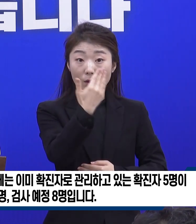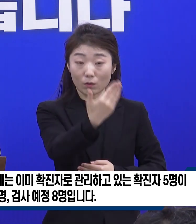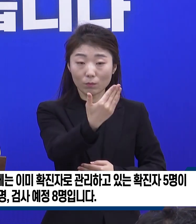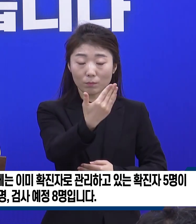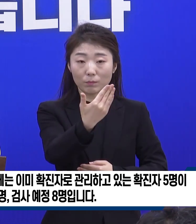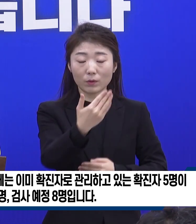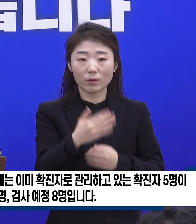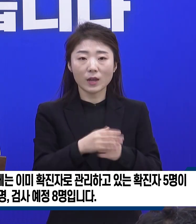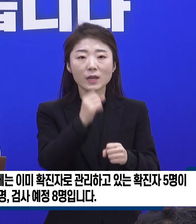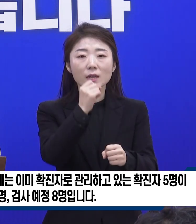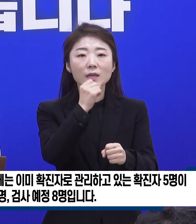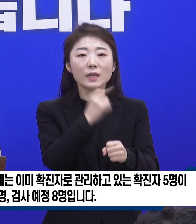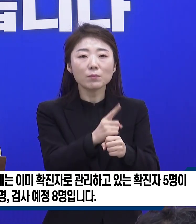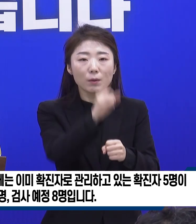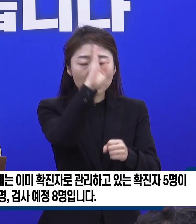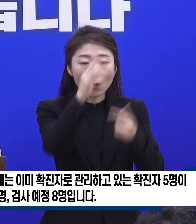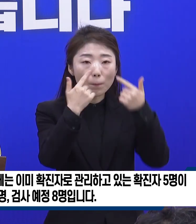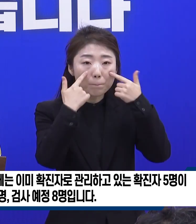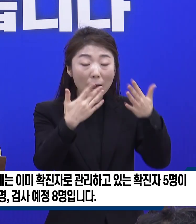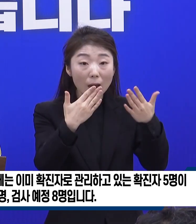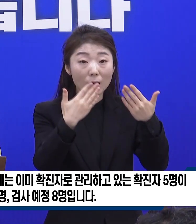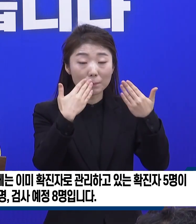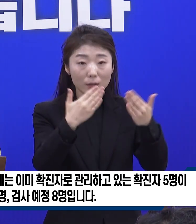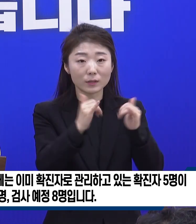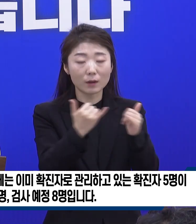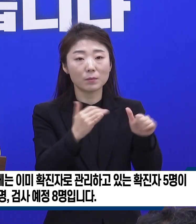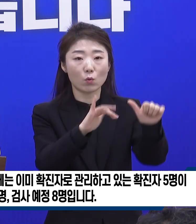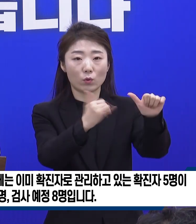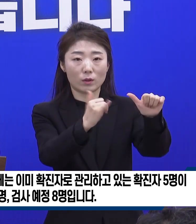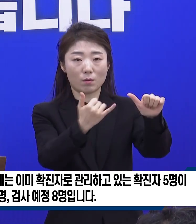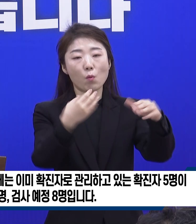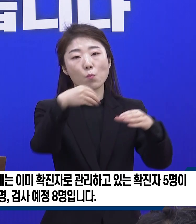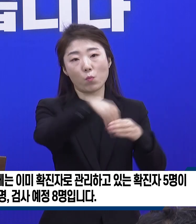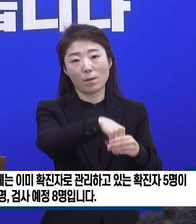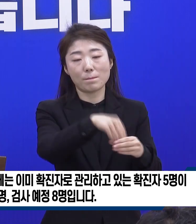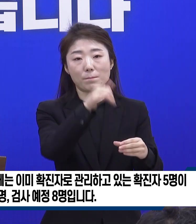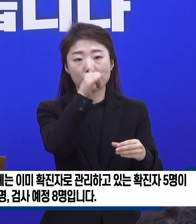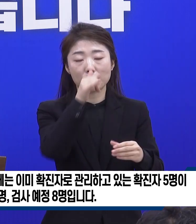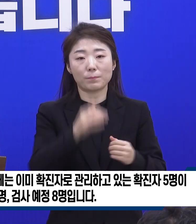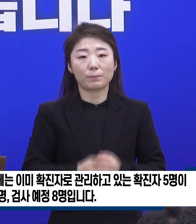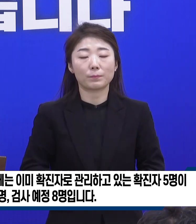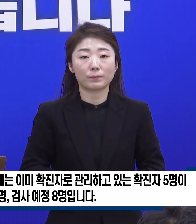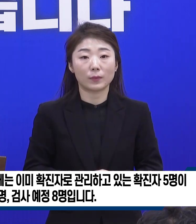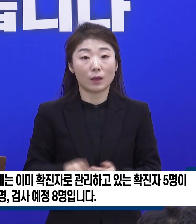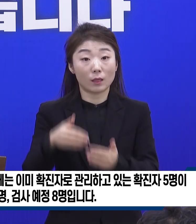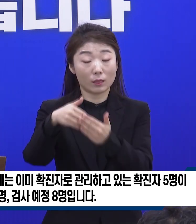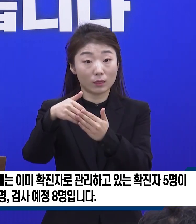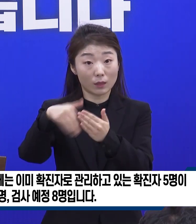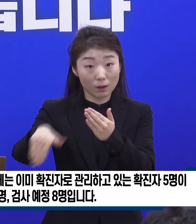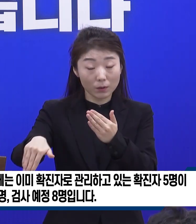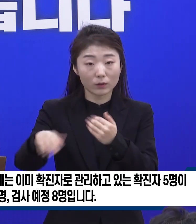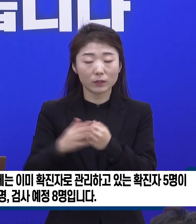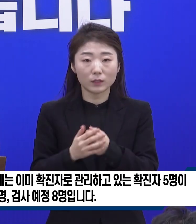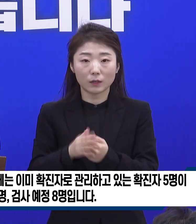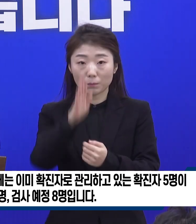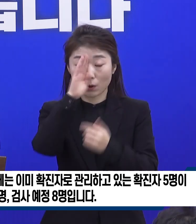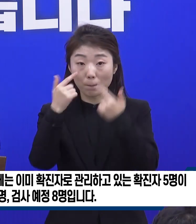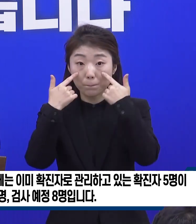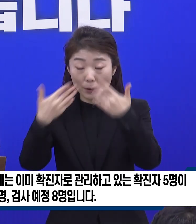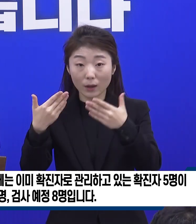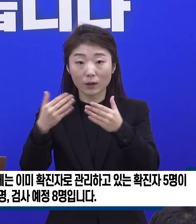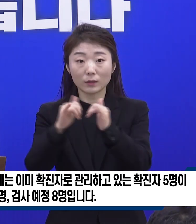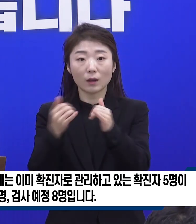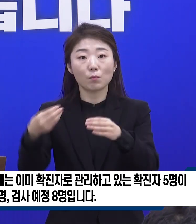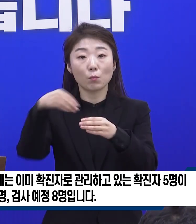89명에는 이미 확진자로 관리하고 있는 확진자 5명도 포함되어 있습니다. 나머지 확진자를 포함한